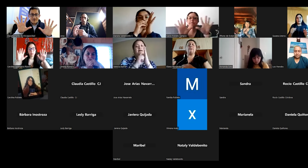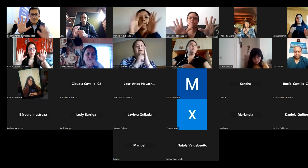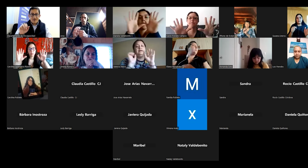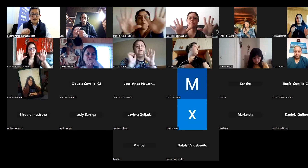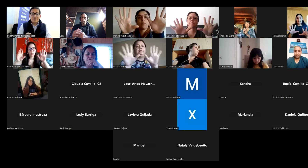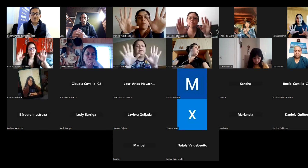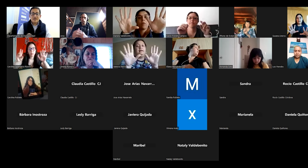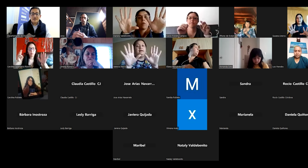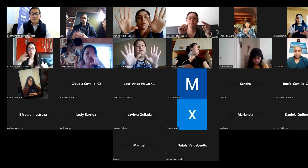de